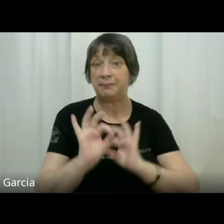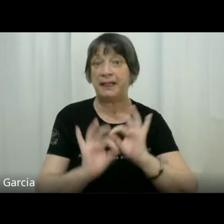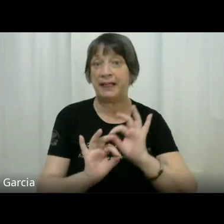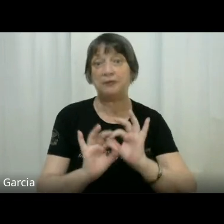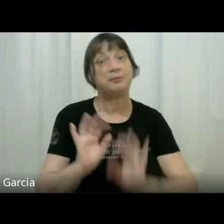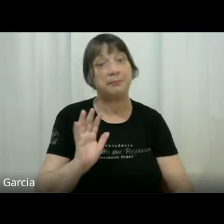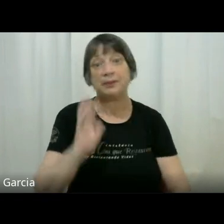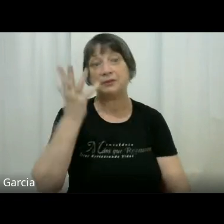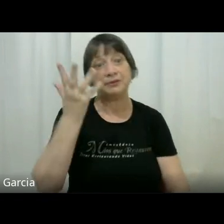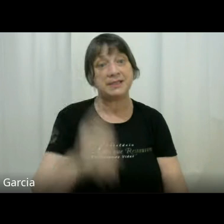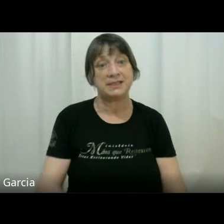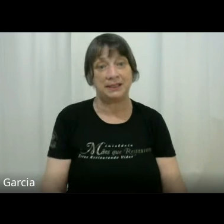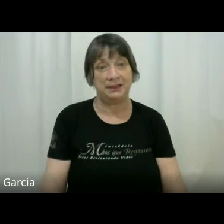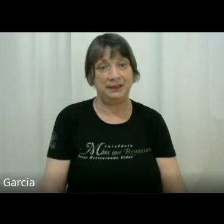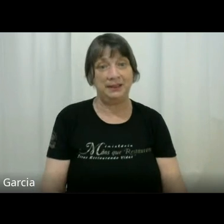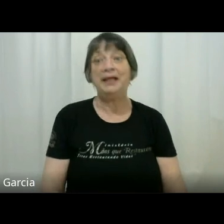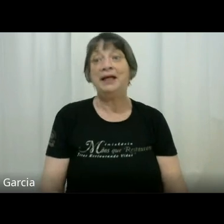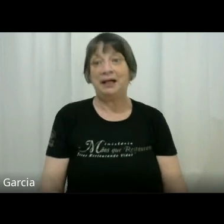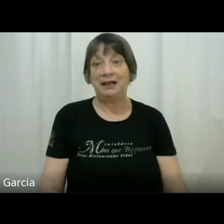estar preparado, porque pode acontecer.